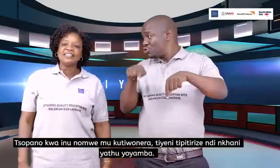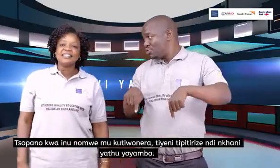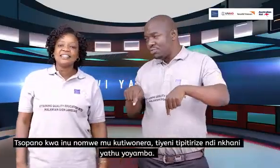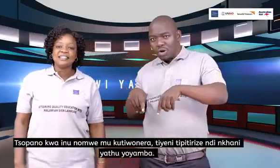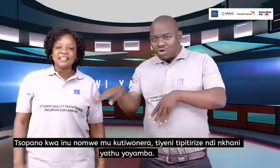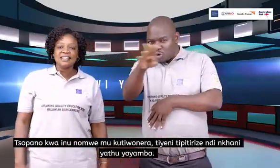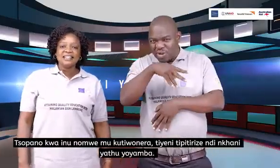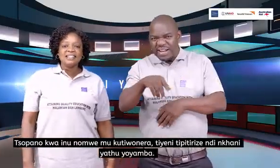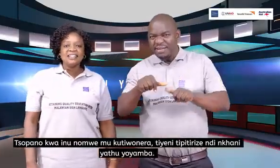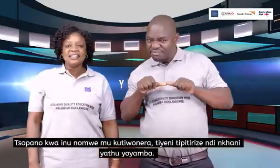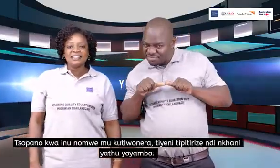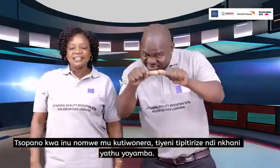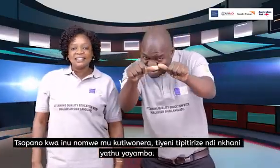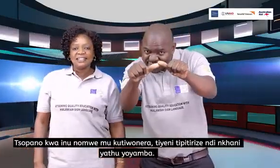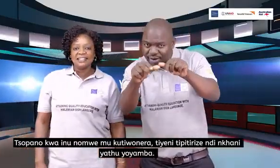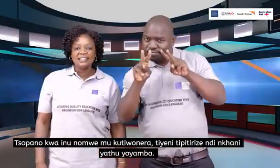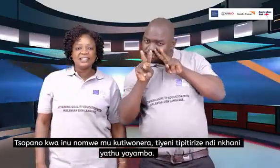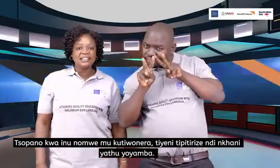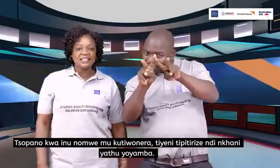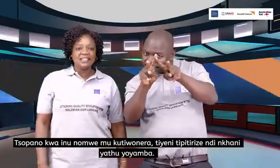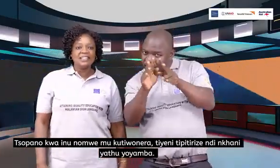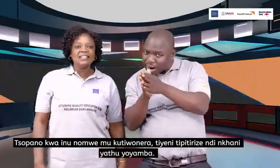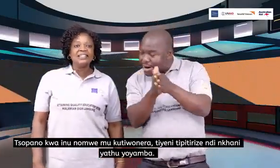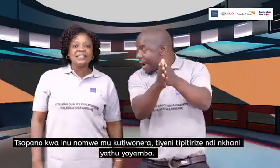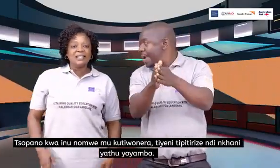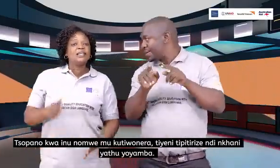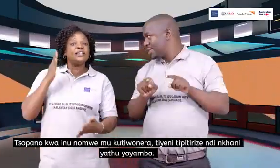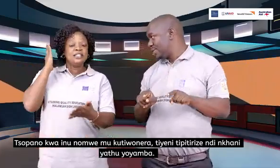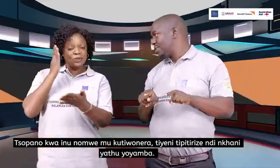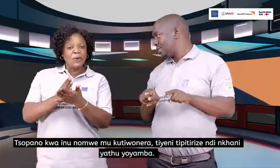Tsopano kwa inu omwe mukutionera, tiyeni tipitilize ndi nkhani yathu yoyamba.